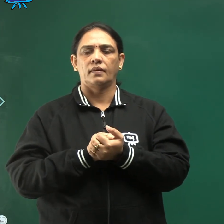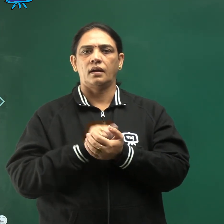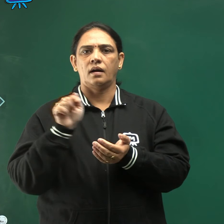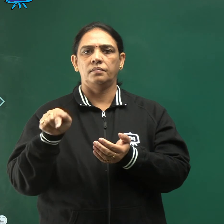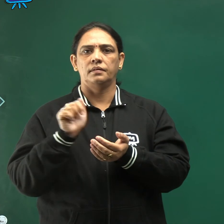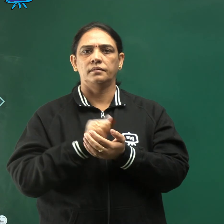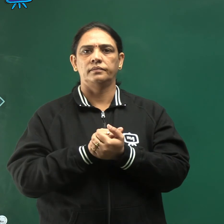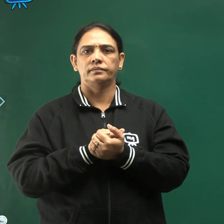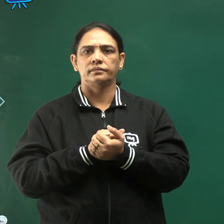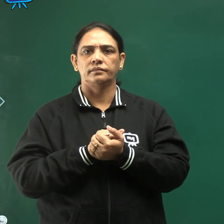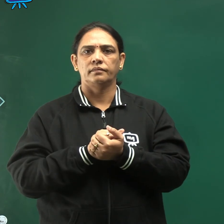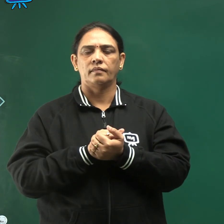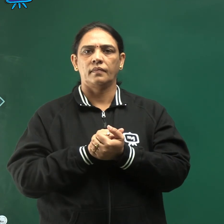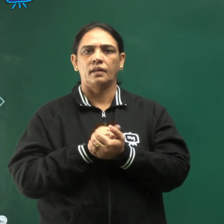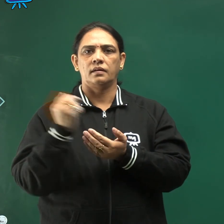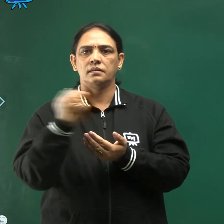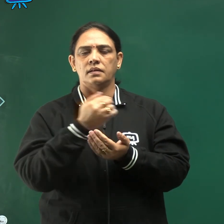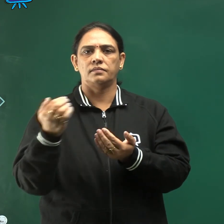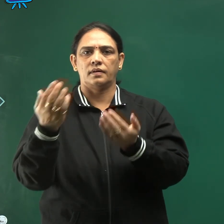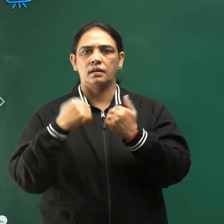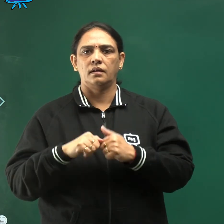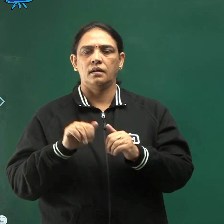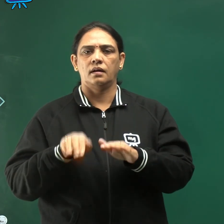अब शेषफल हमें